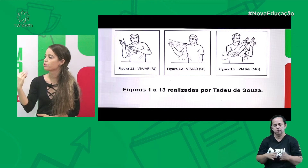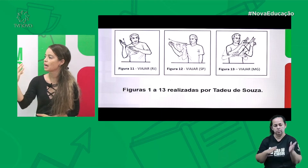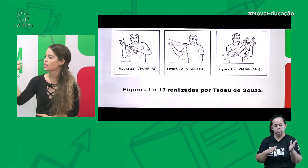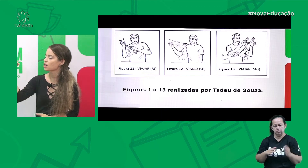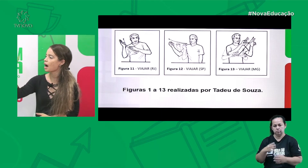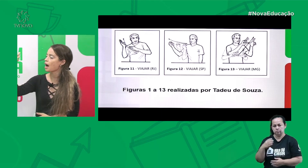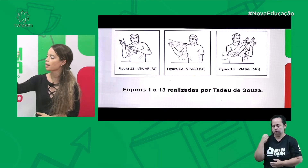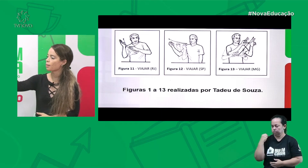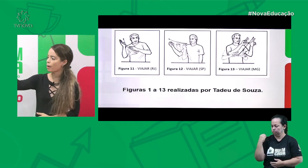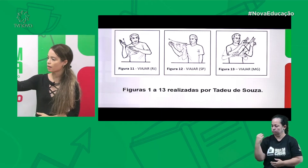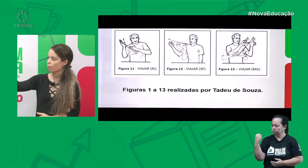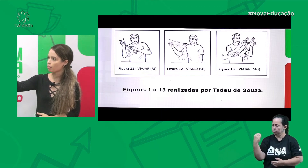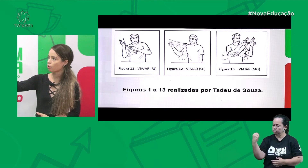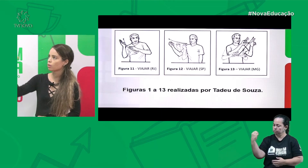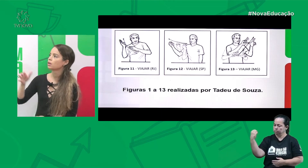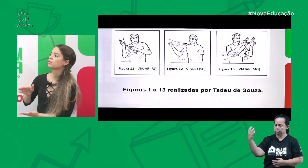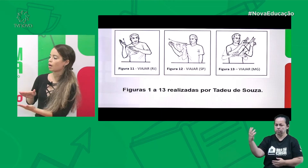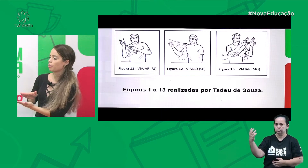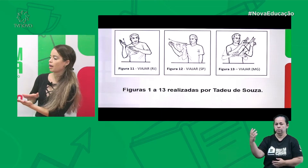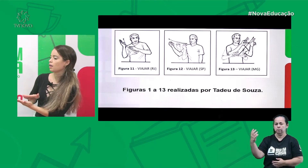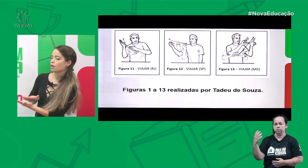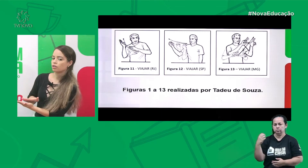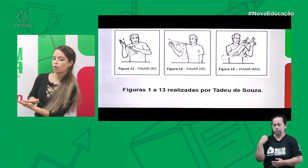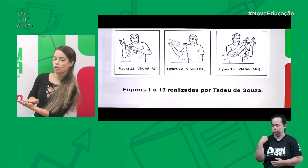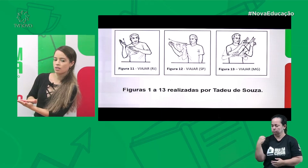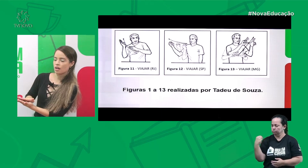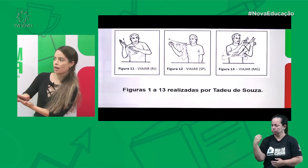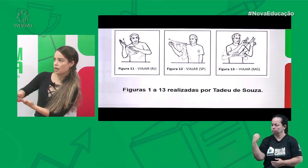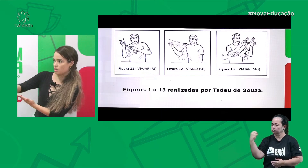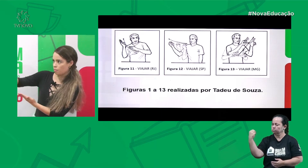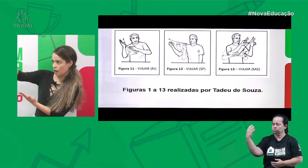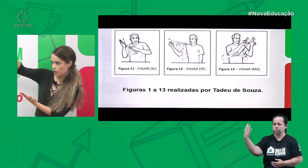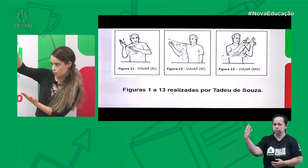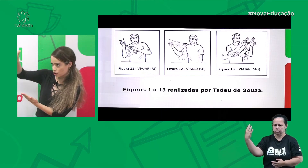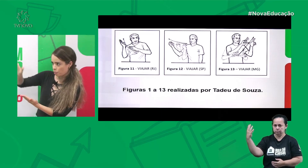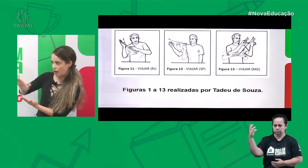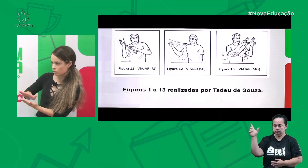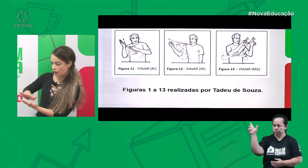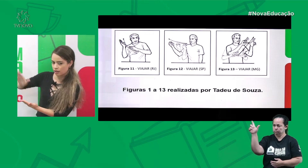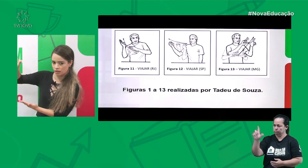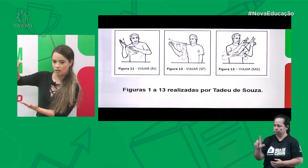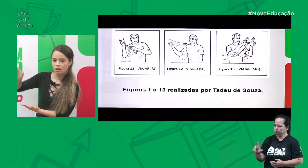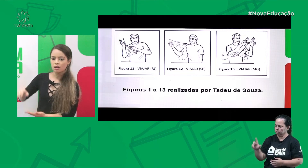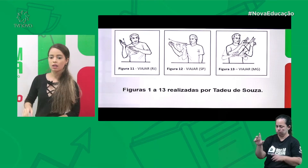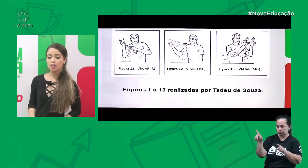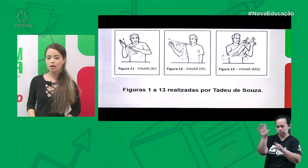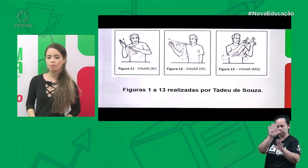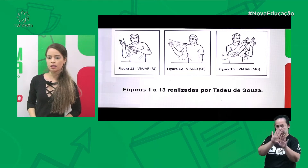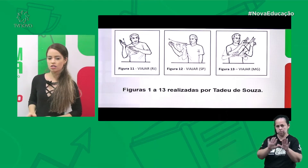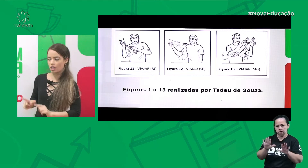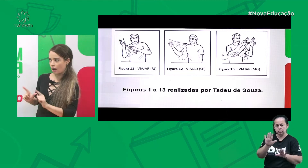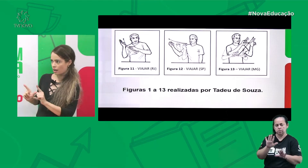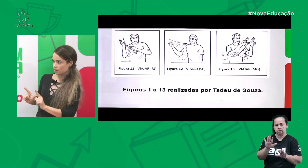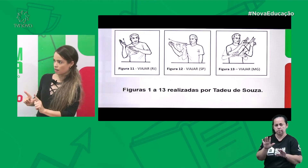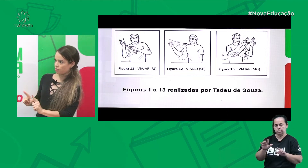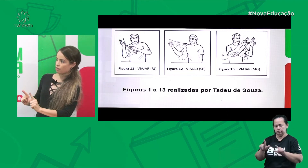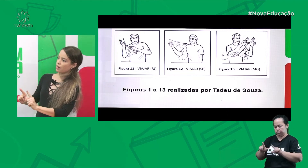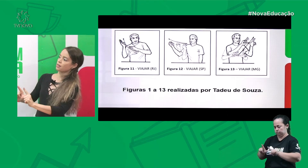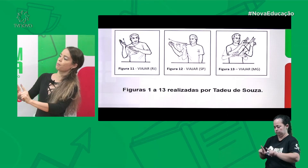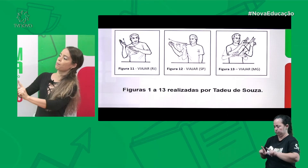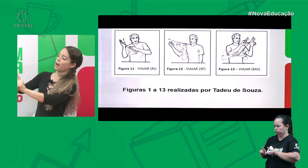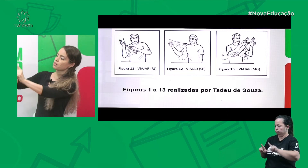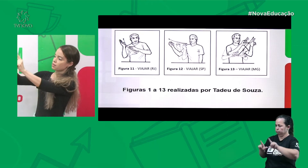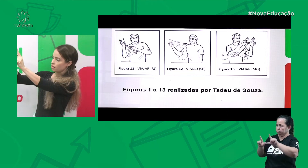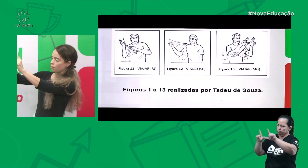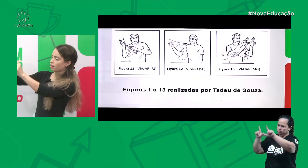Paulo viajar e em Pernambuco também. Então, eu utilizei esse mesmo espaço daqui. E em Minas Gerais, ele vai